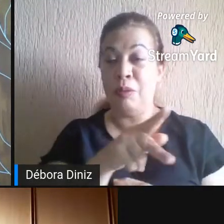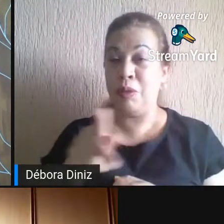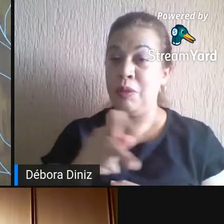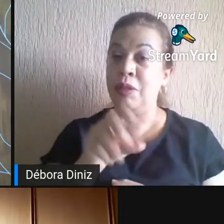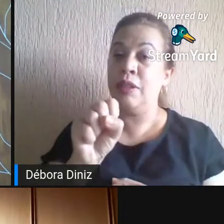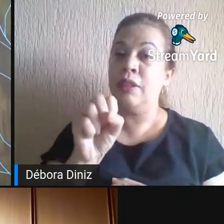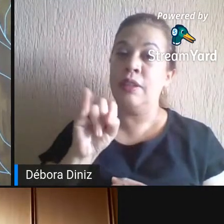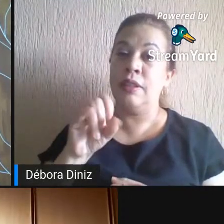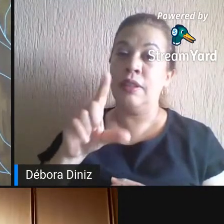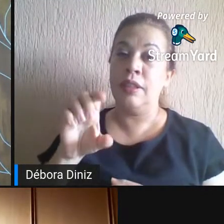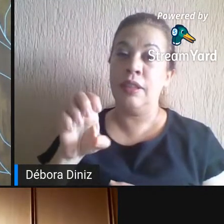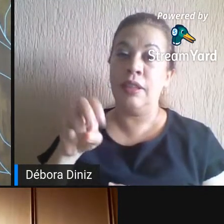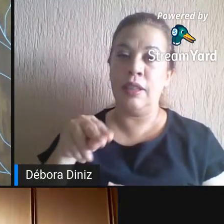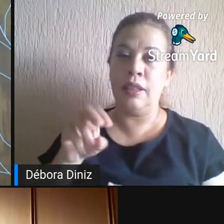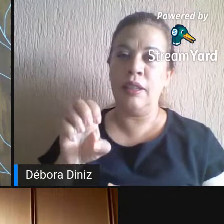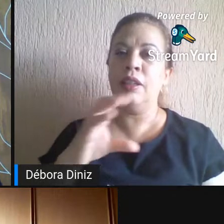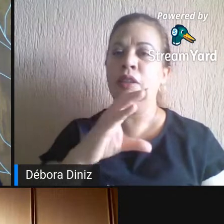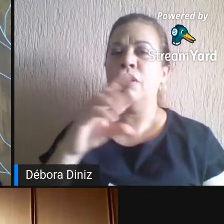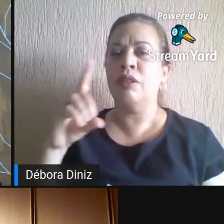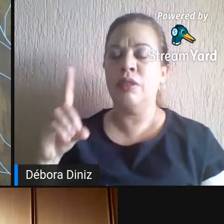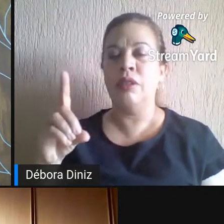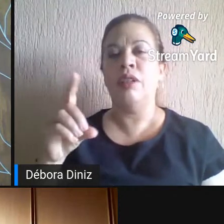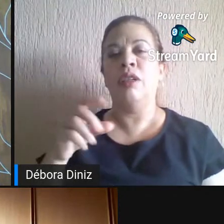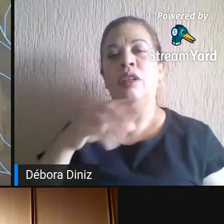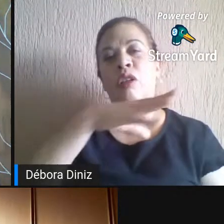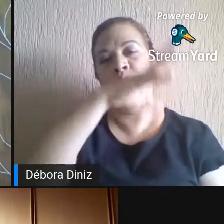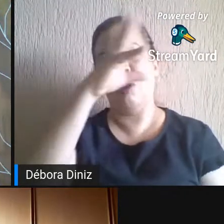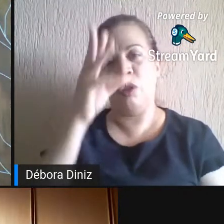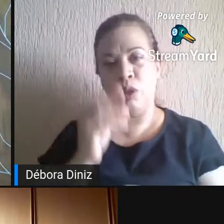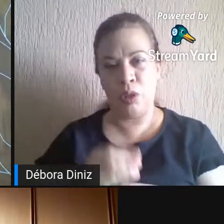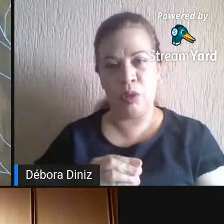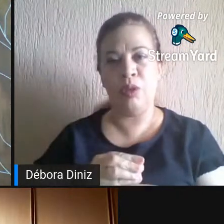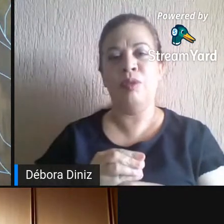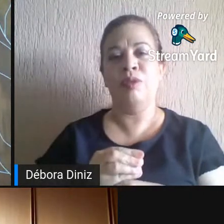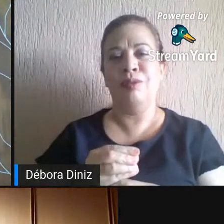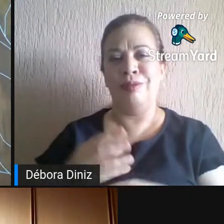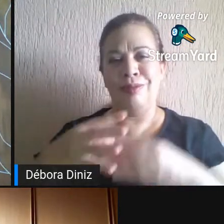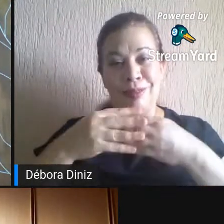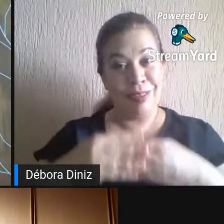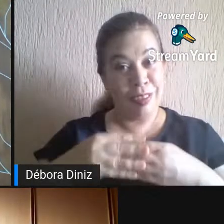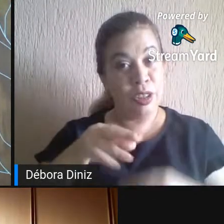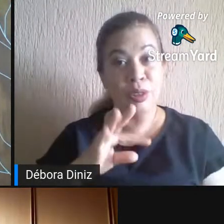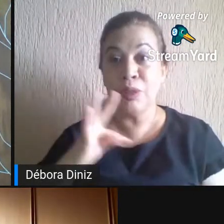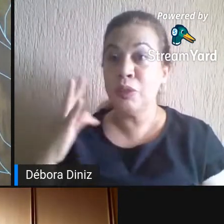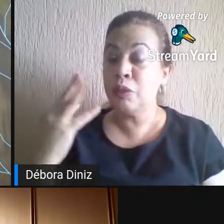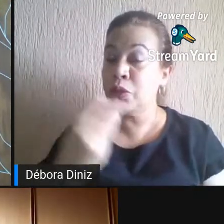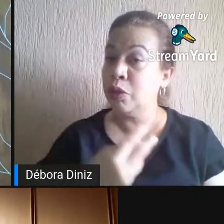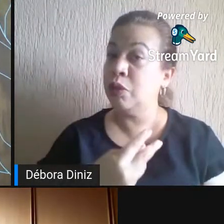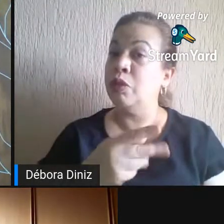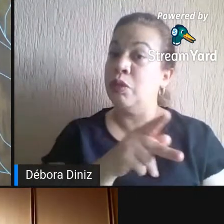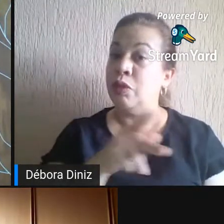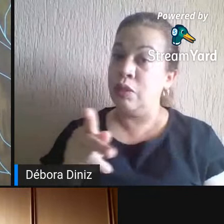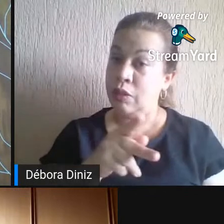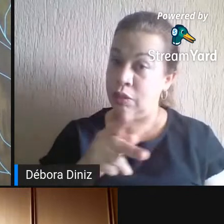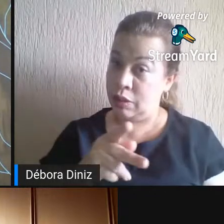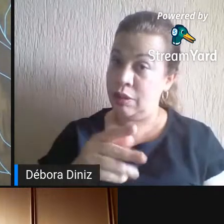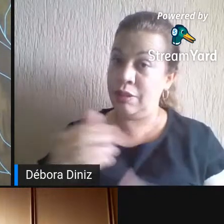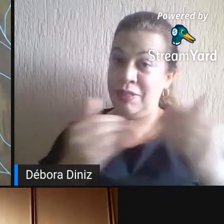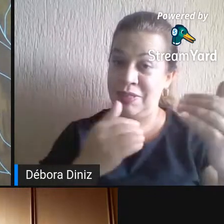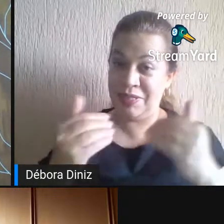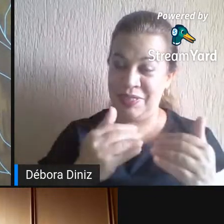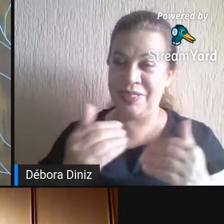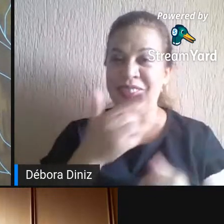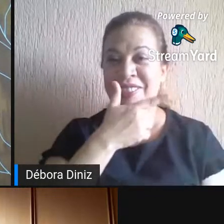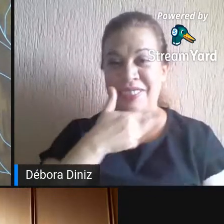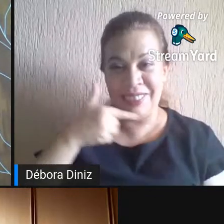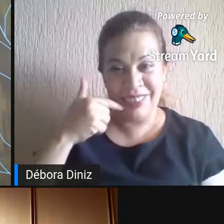do PROFEPT, em nome da qual eu gostaria de cumprimentar todos os docentes do PROFEPT. Débora, nosso